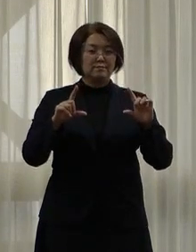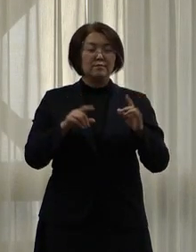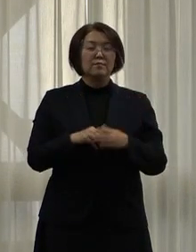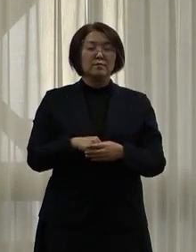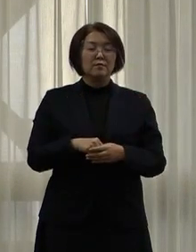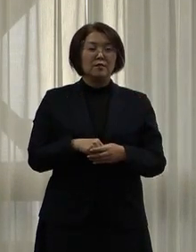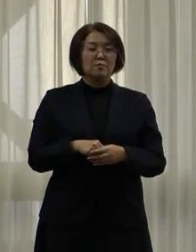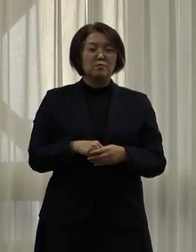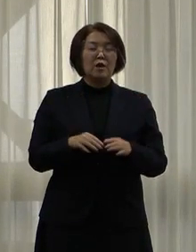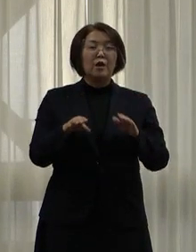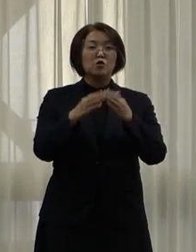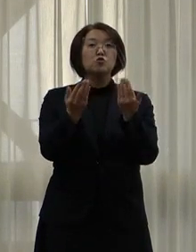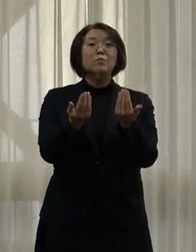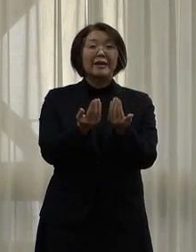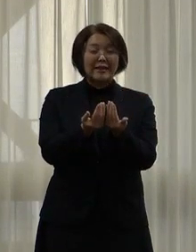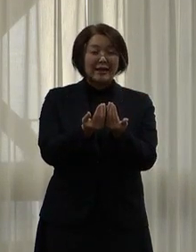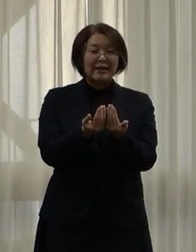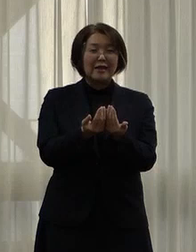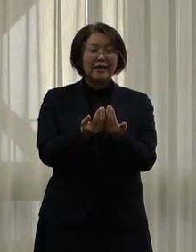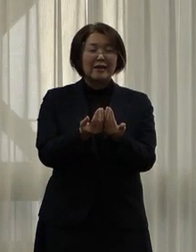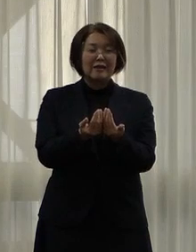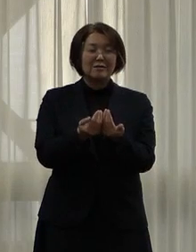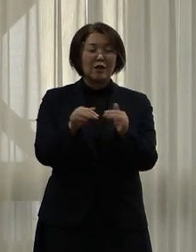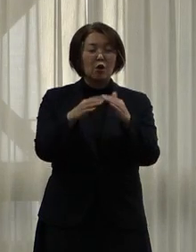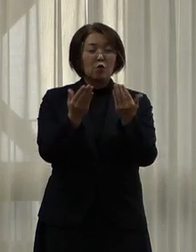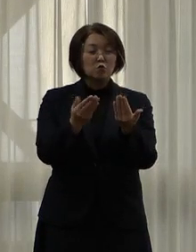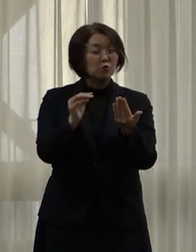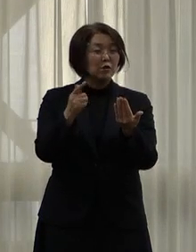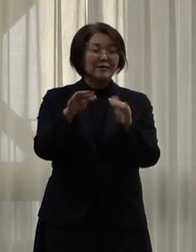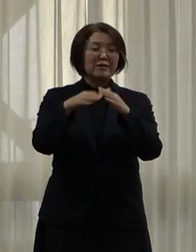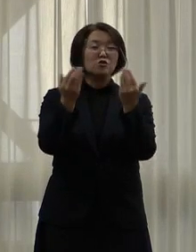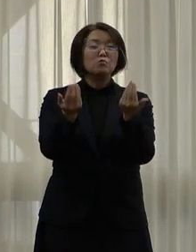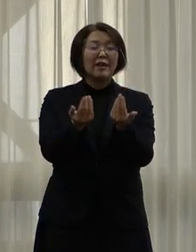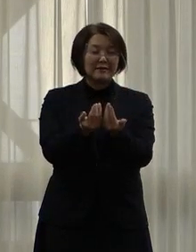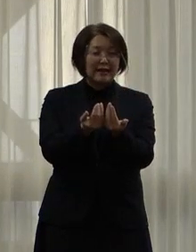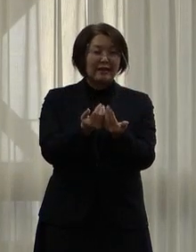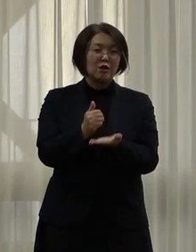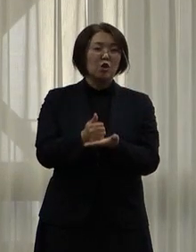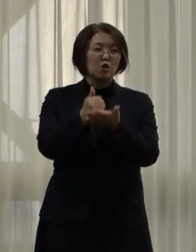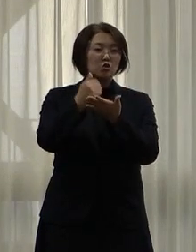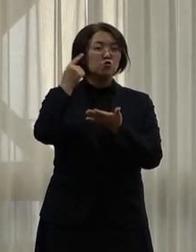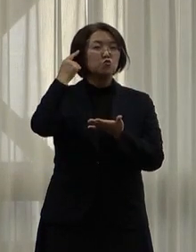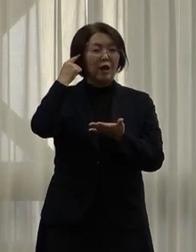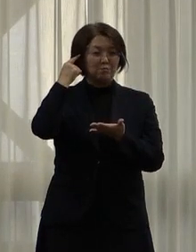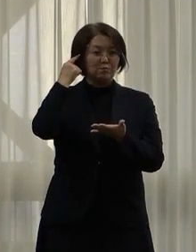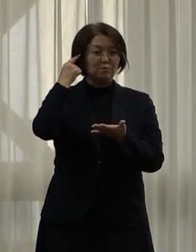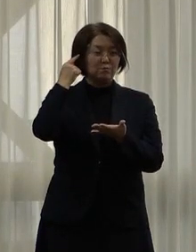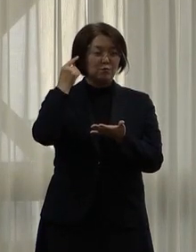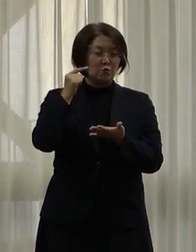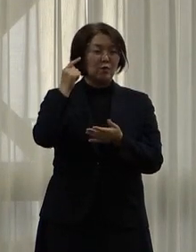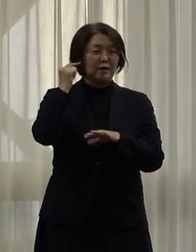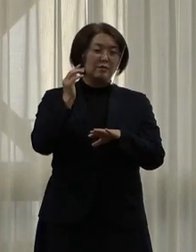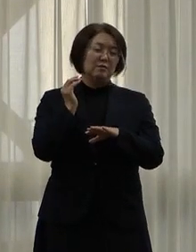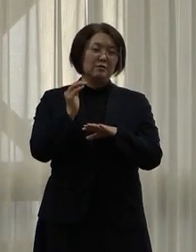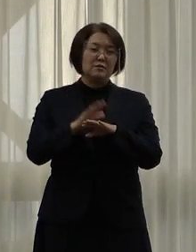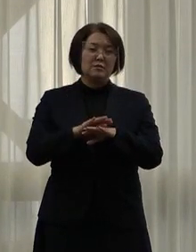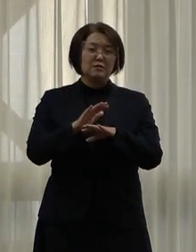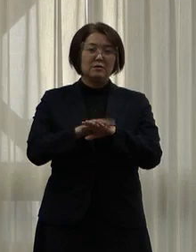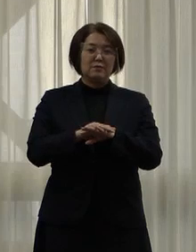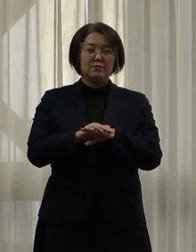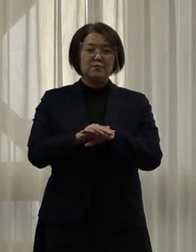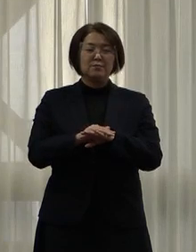ほとんどじゃなくて全てがうちの指標は、主観的なそれぞれの感じ方、